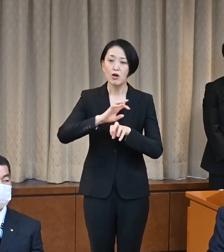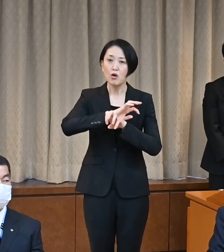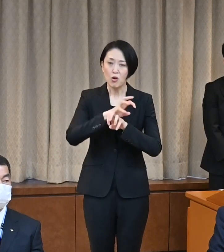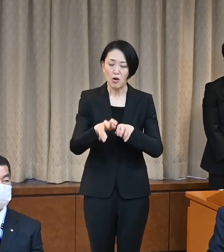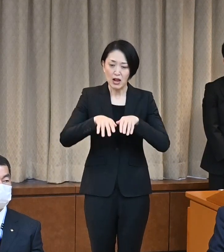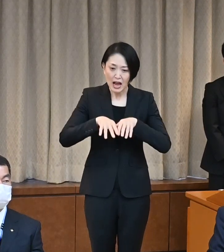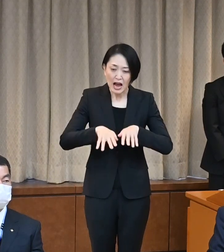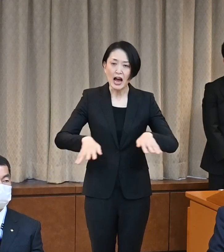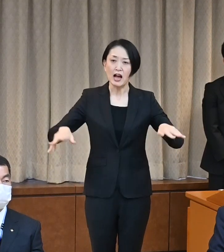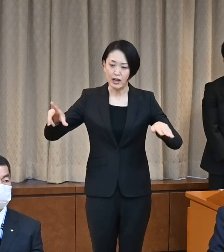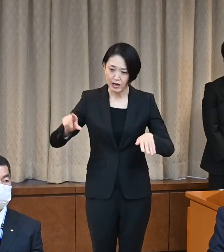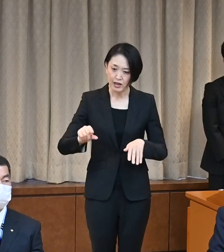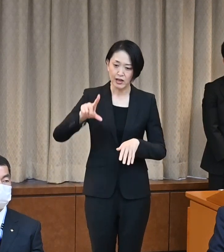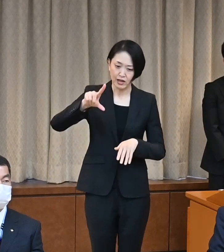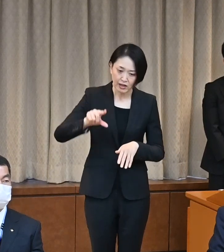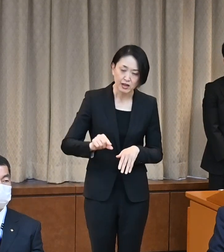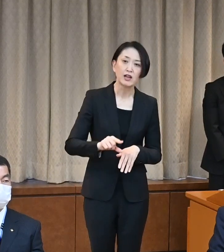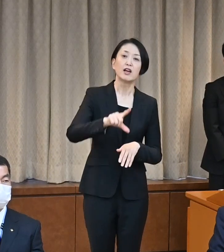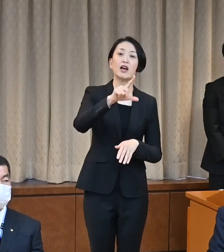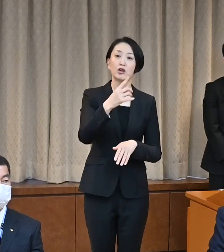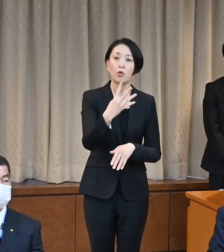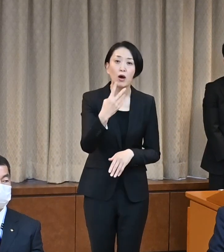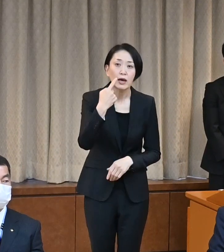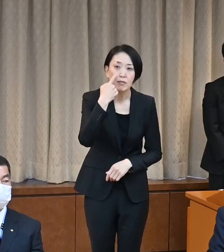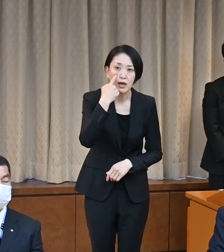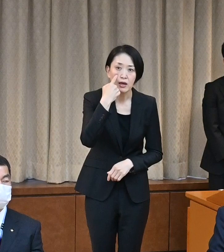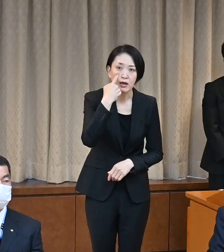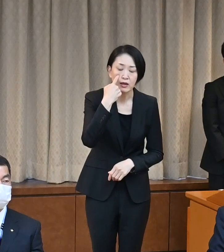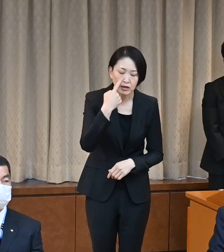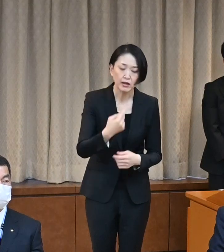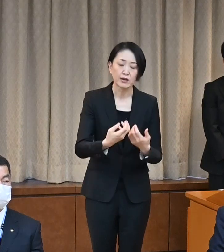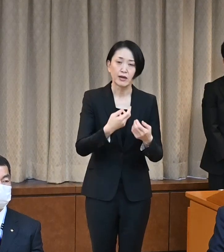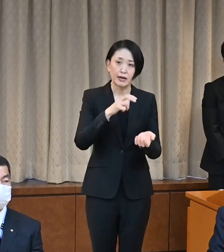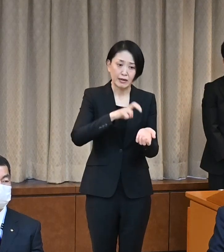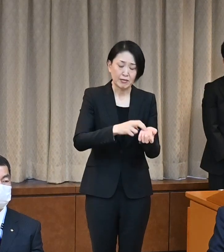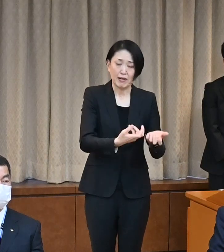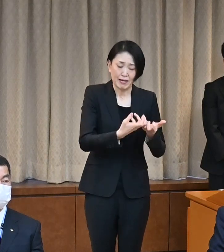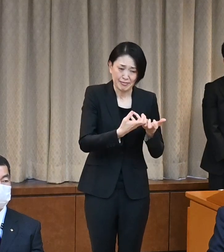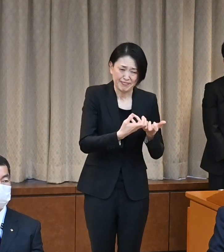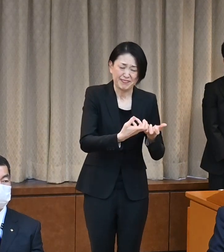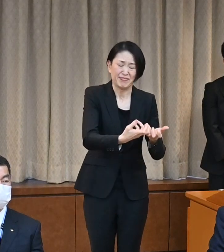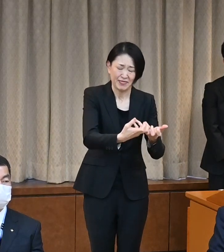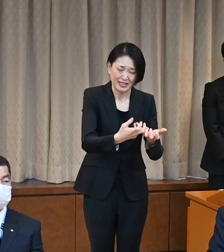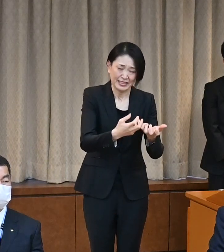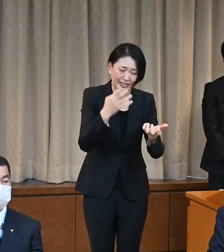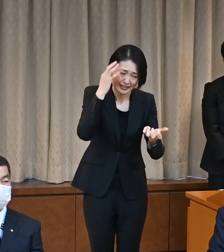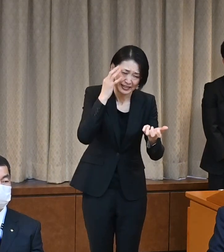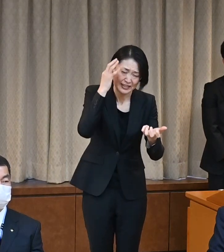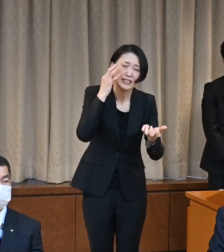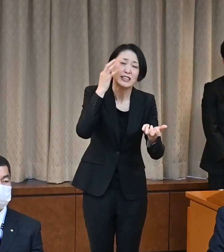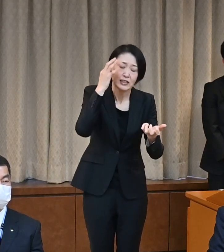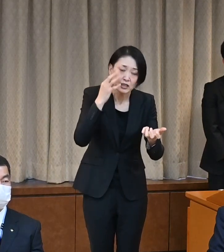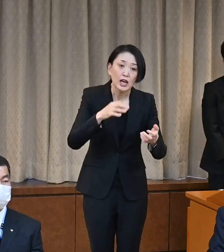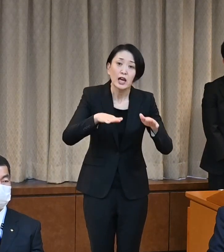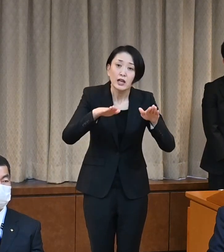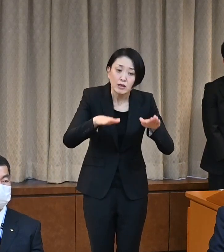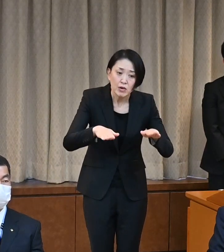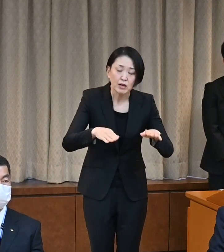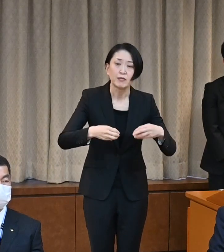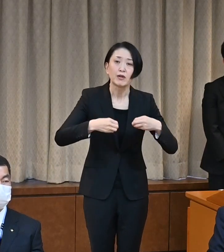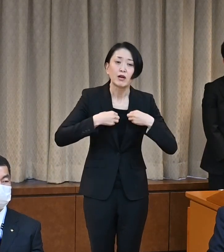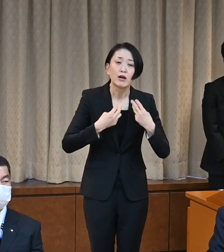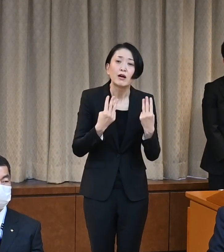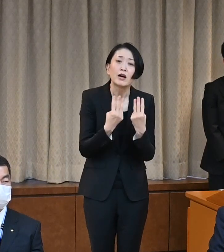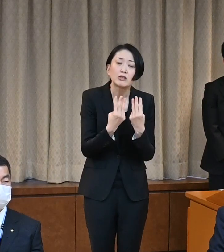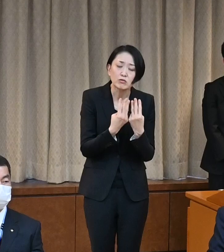逼迫を大変な医療逼迫を経験いたしましたけれども、現在患者数はやや落ち着いておりますが、今後第